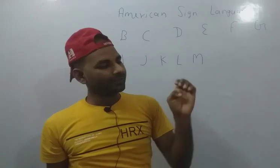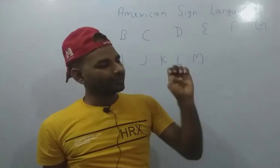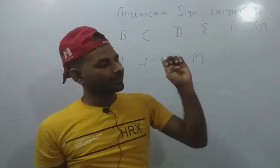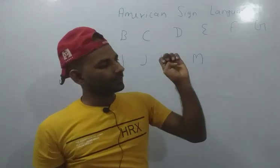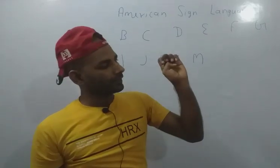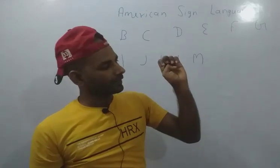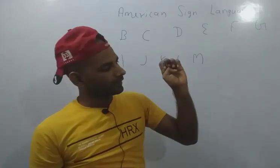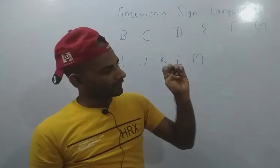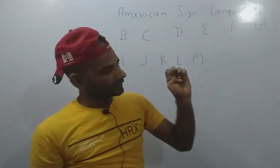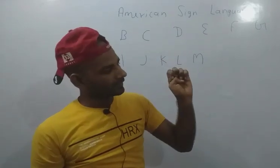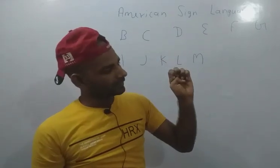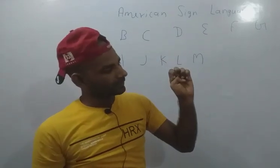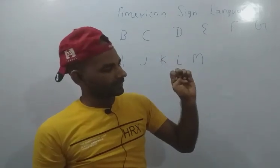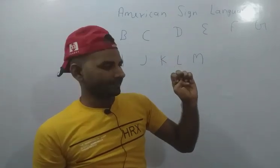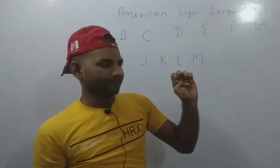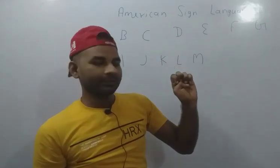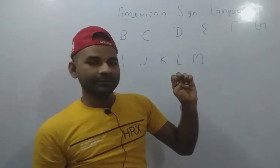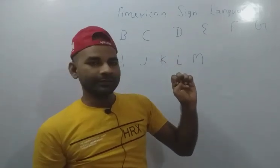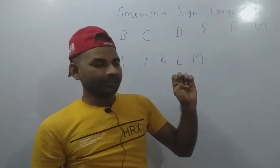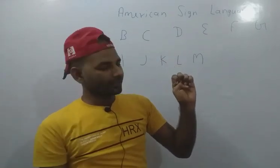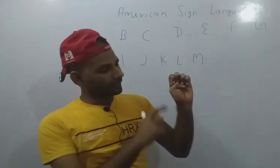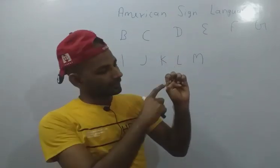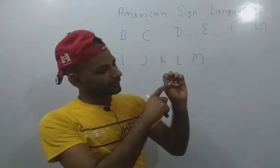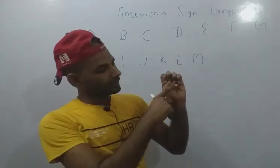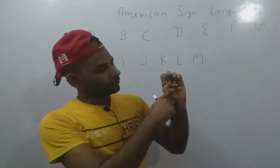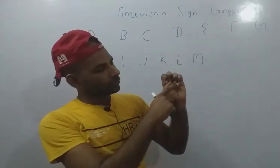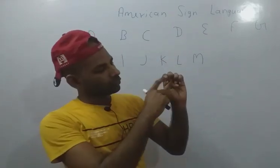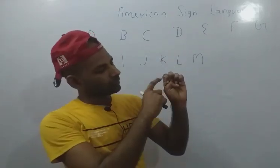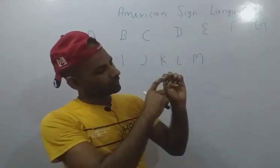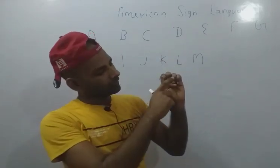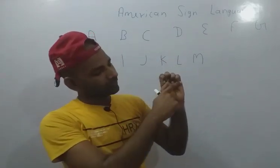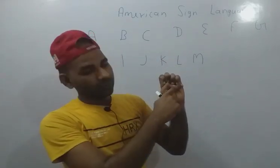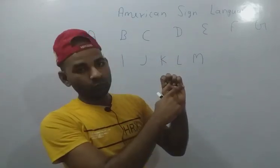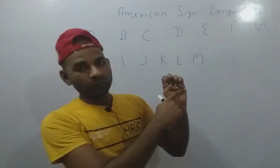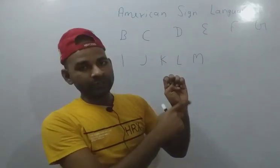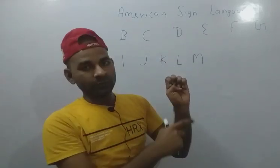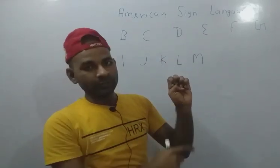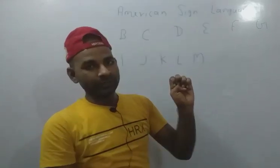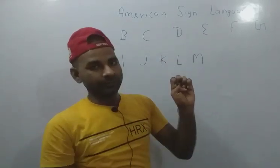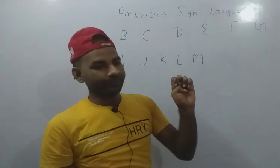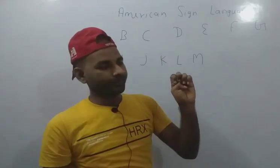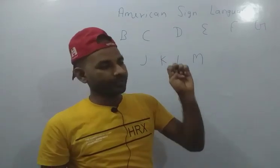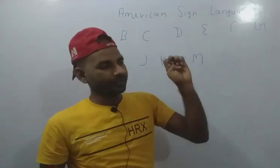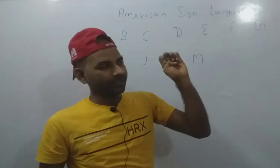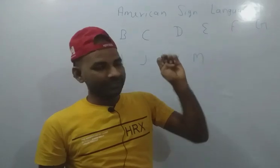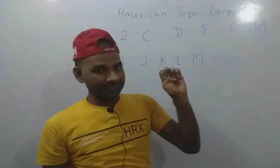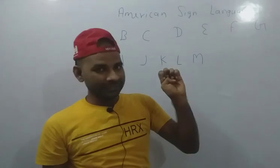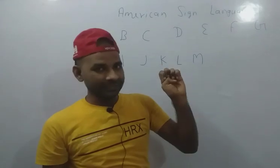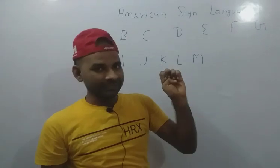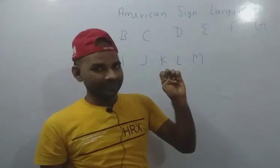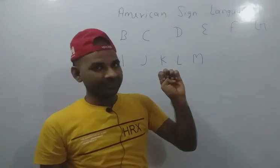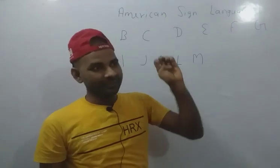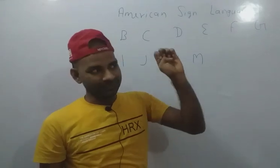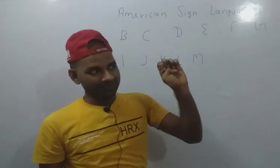एक ऐसे करिए, बस ऐसे, इस अंगूठे के ऊपर ये चारों उंगलियां होंगी, ऐसे, ई